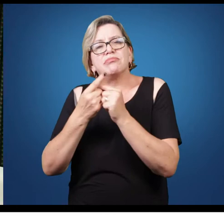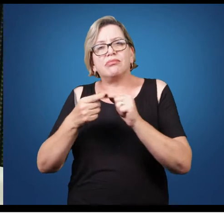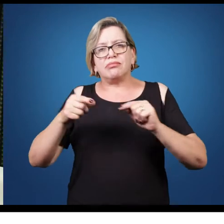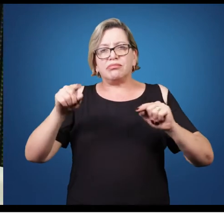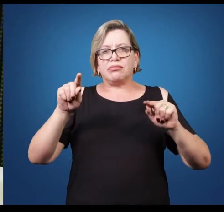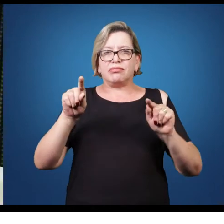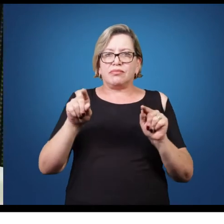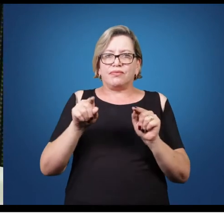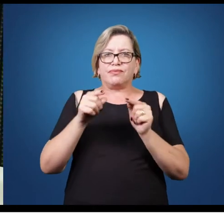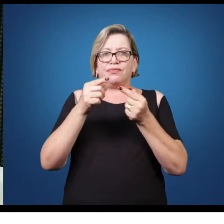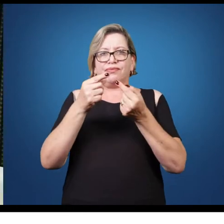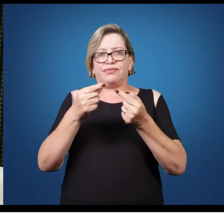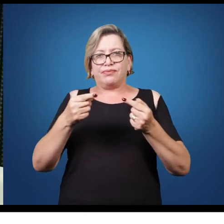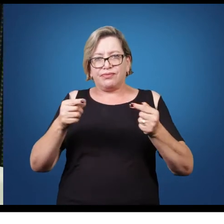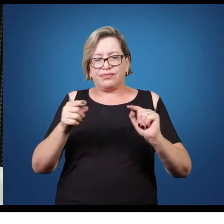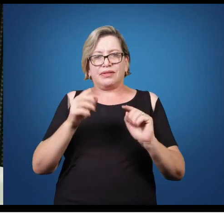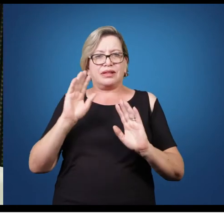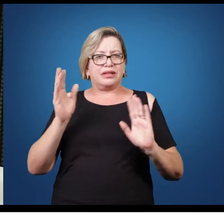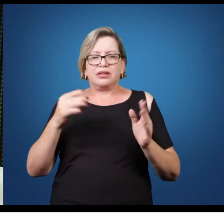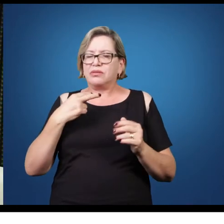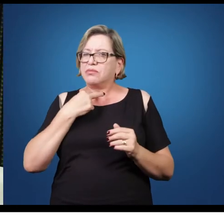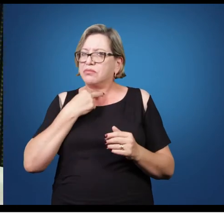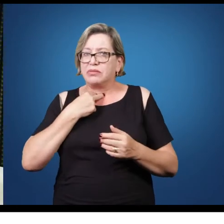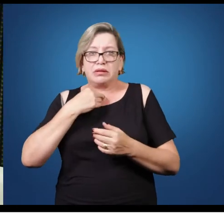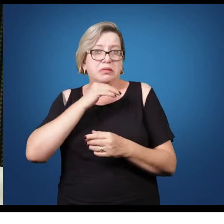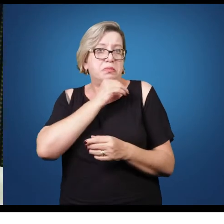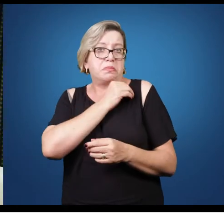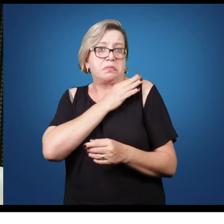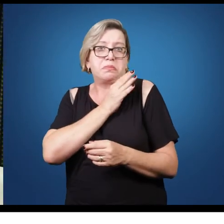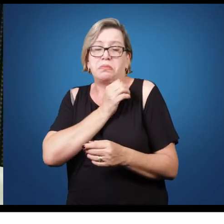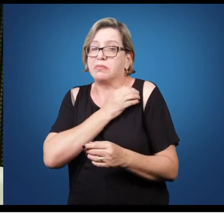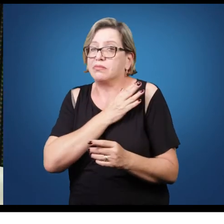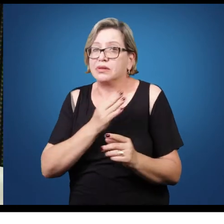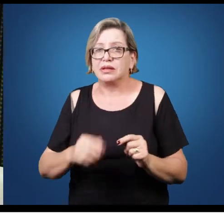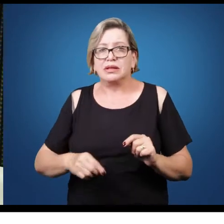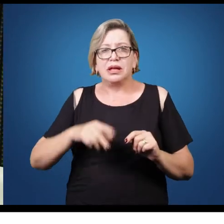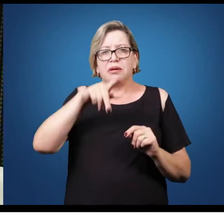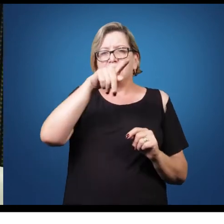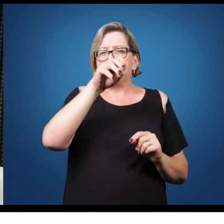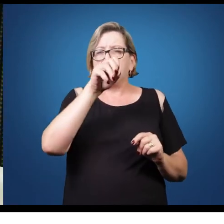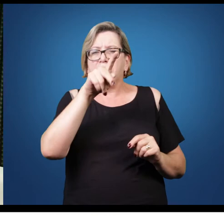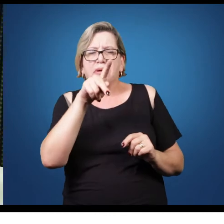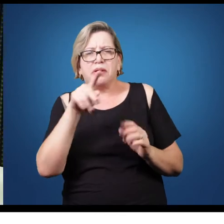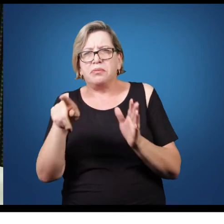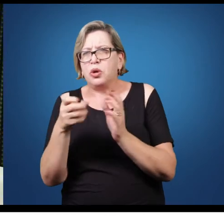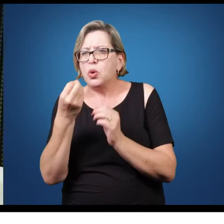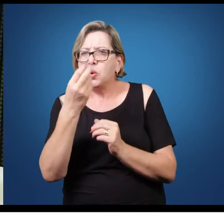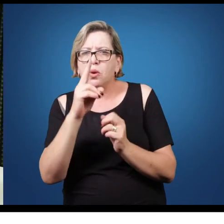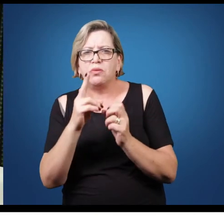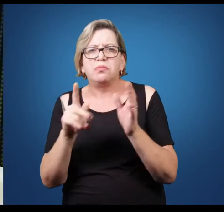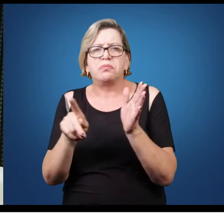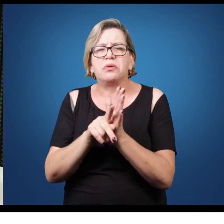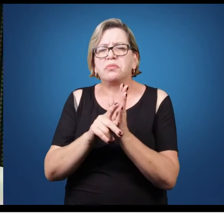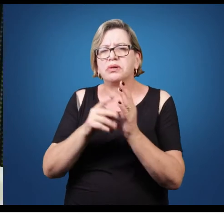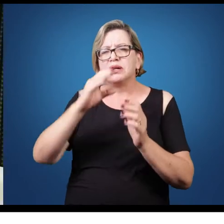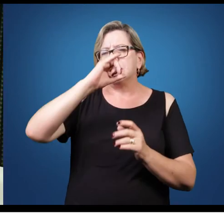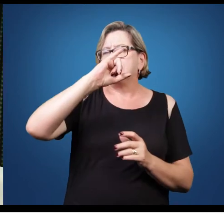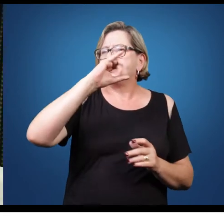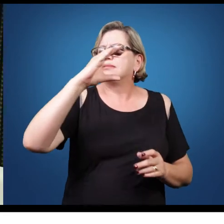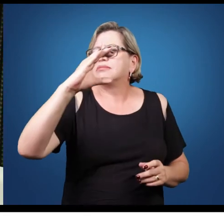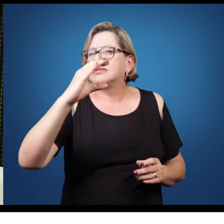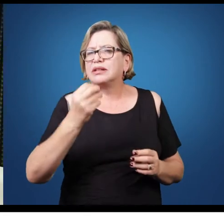então não podemos ter preconceito ea música popular essa música industrial é só uma música que serviu só para